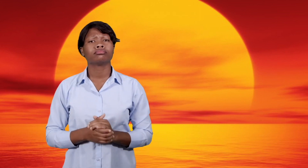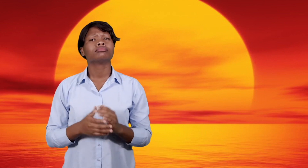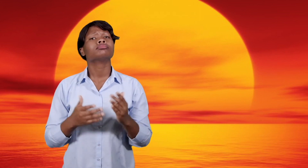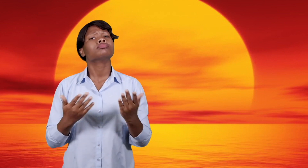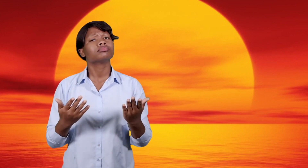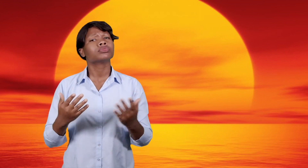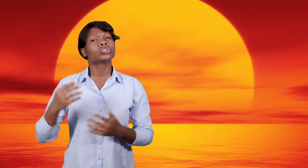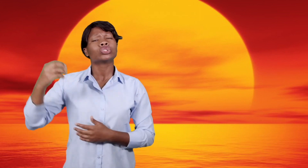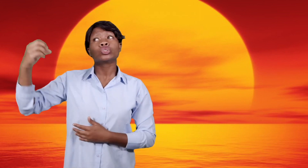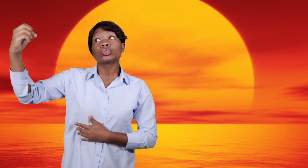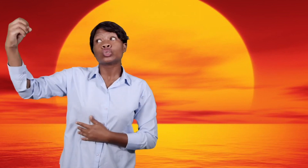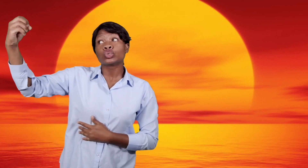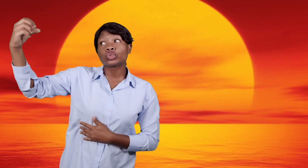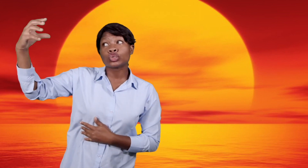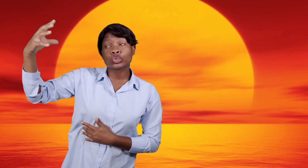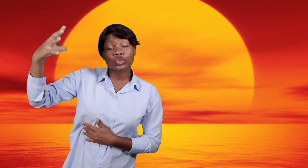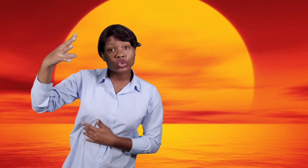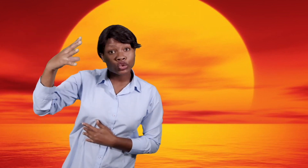A amiga do sol é a